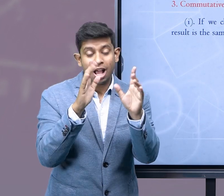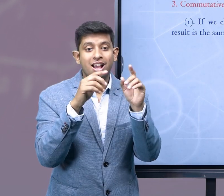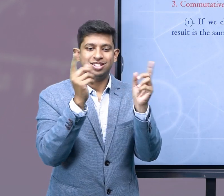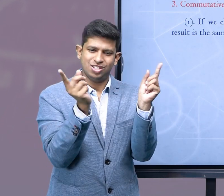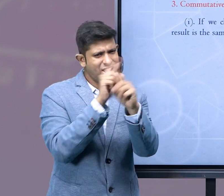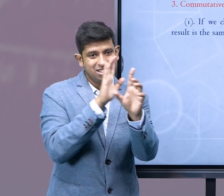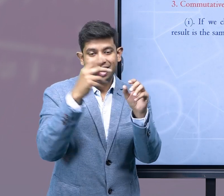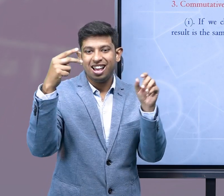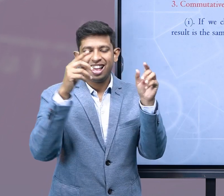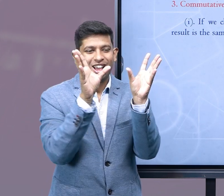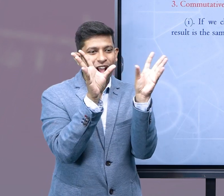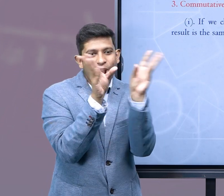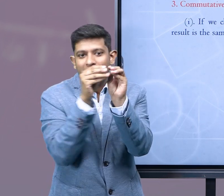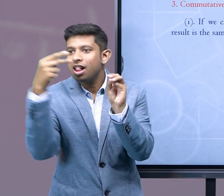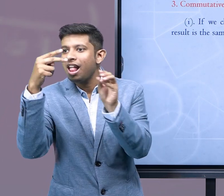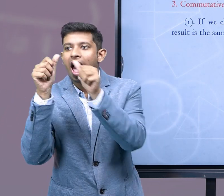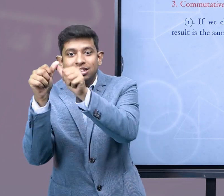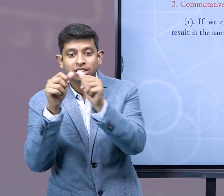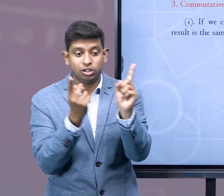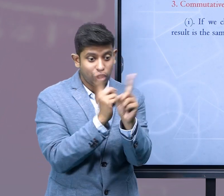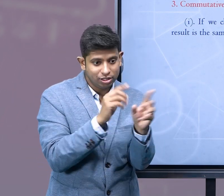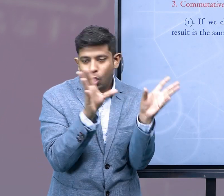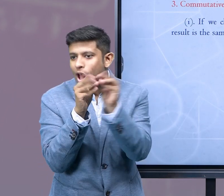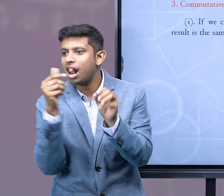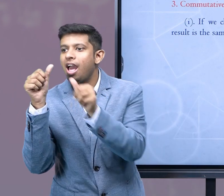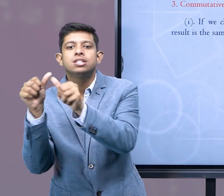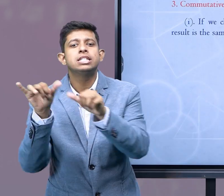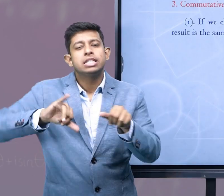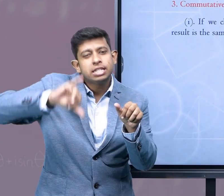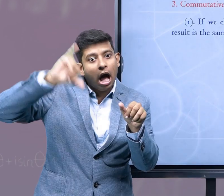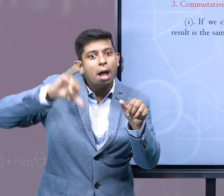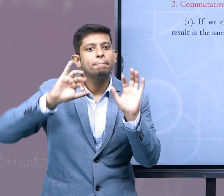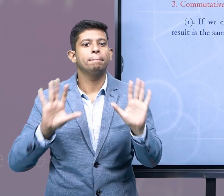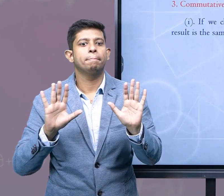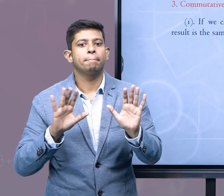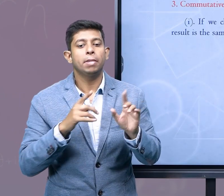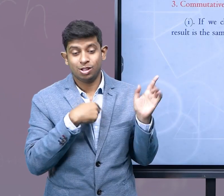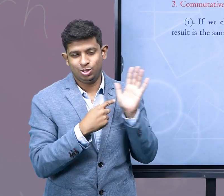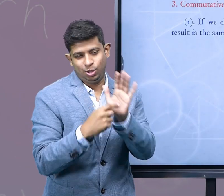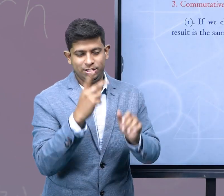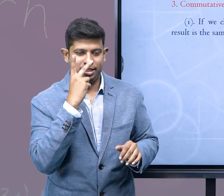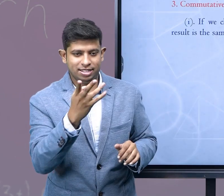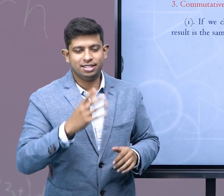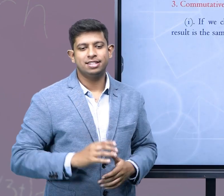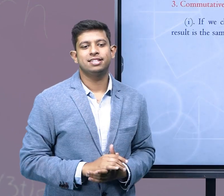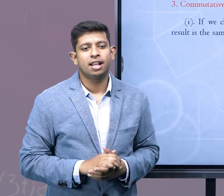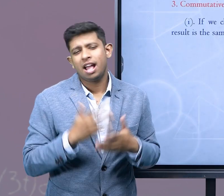हैं और परिणाम भी वही रहता है तो इसे कहा जाता है कि पूर्णांकों के लिए योग